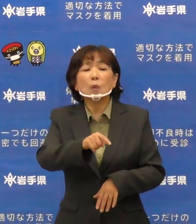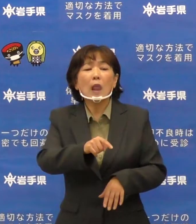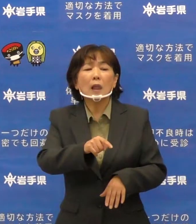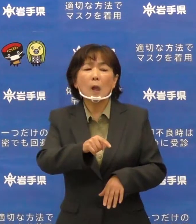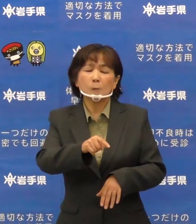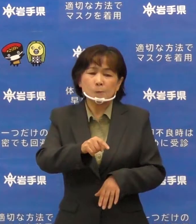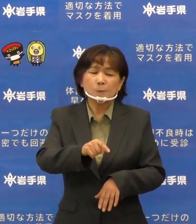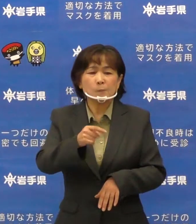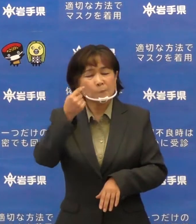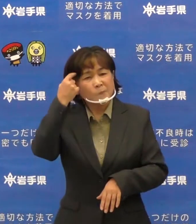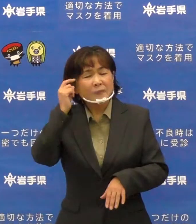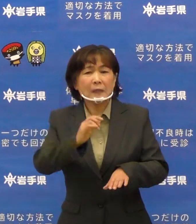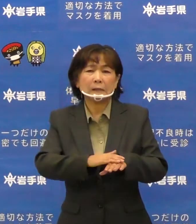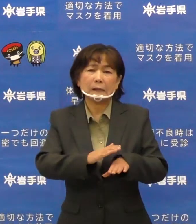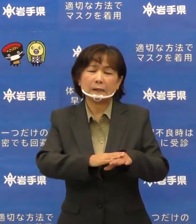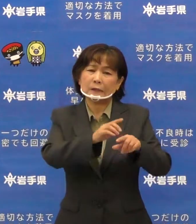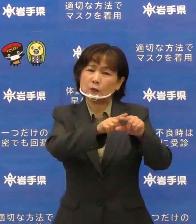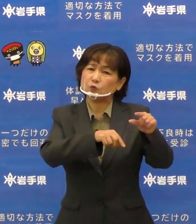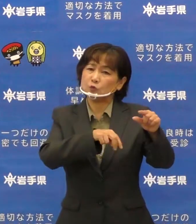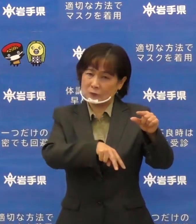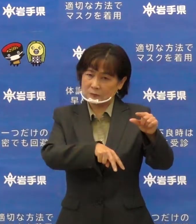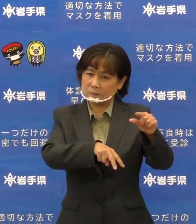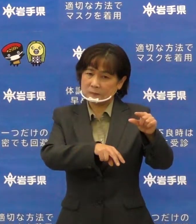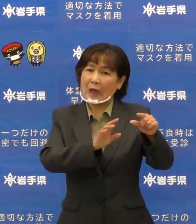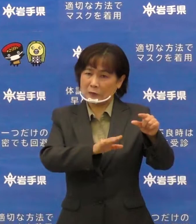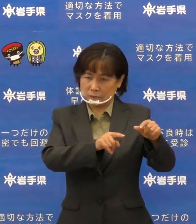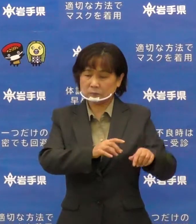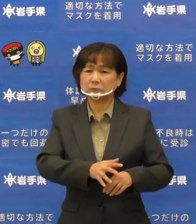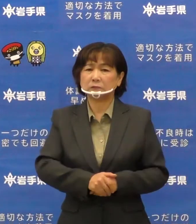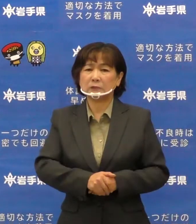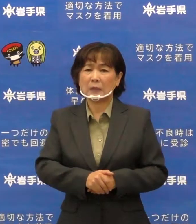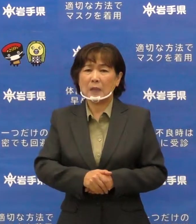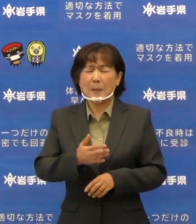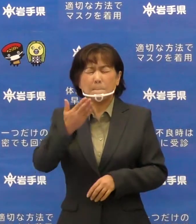その野党経験のトラウマから